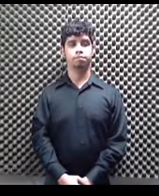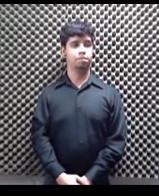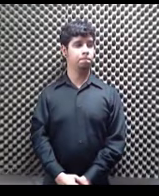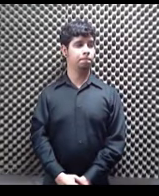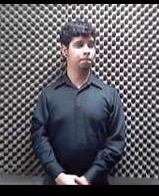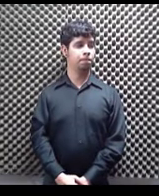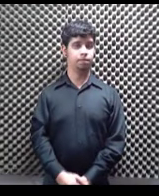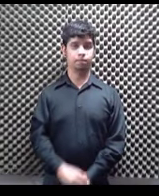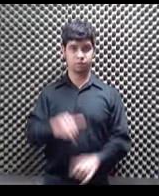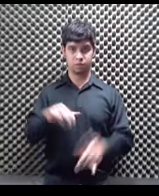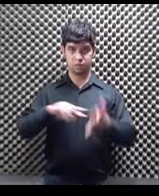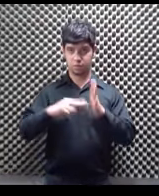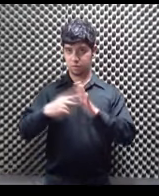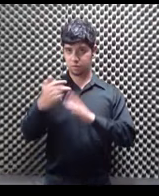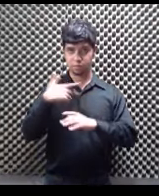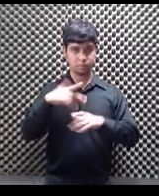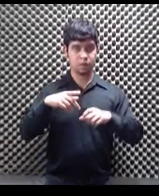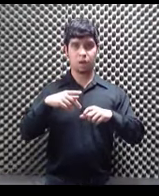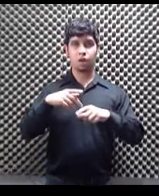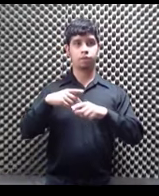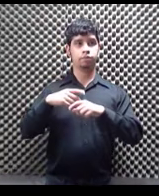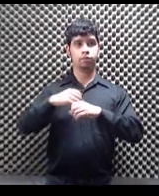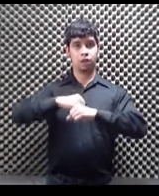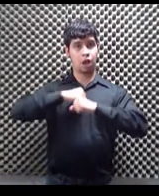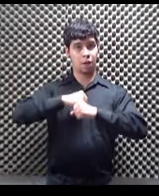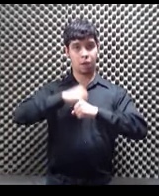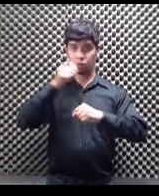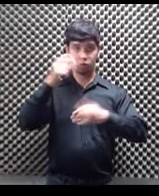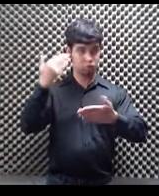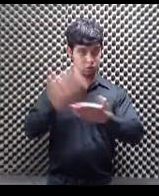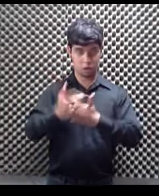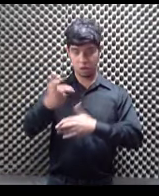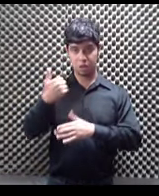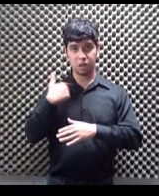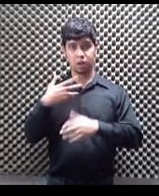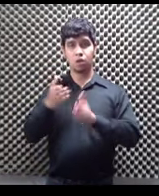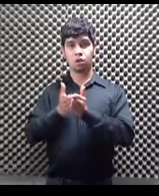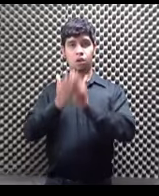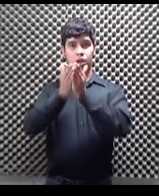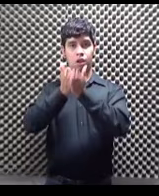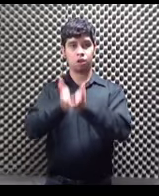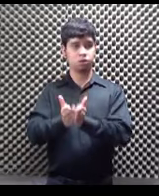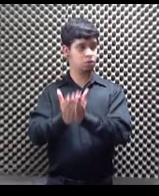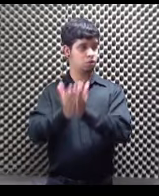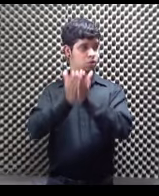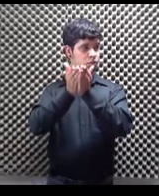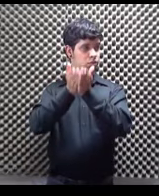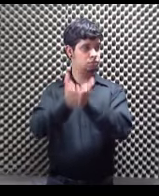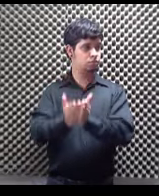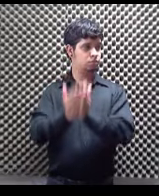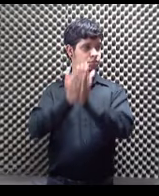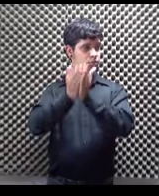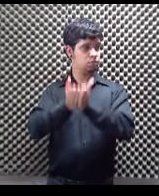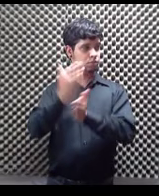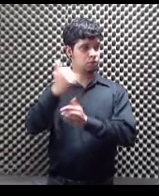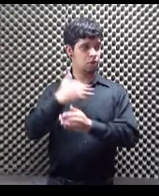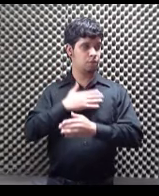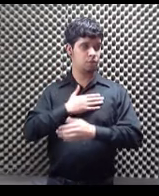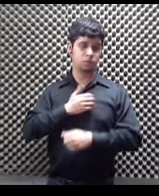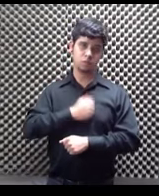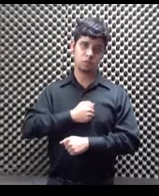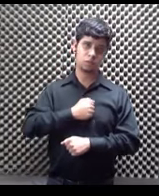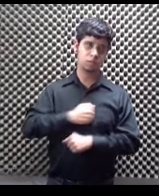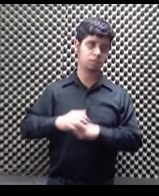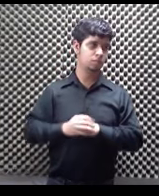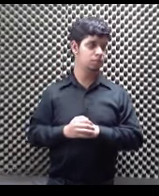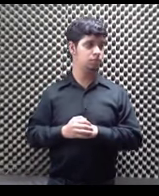a caballo no llega. Ni en lancha, ni en el ferry. Ay, lo de la lancha es peligroso. Es una pena. Porque